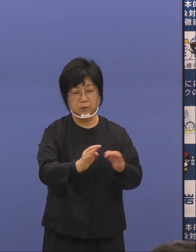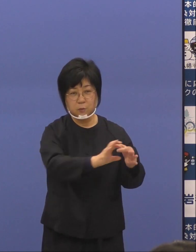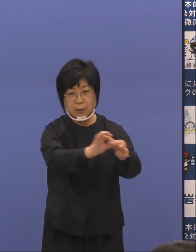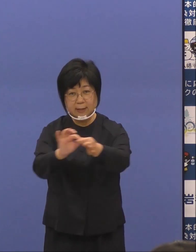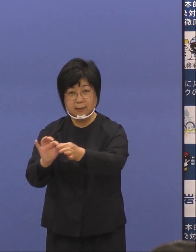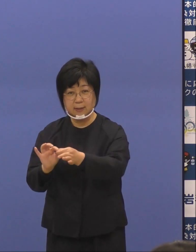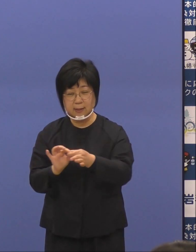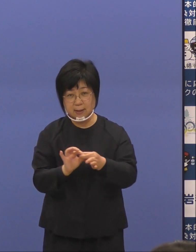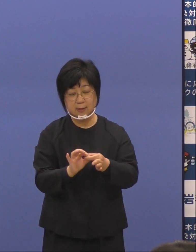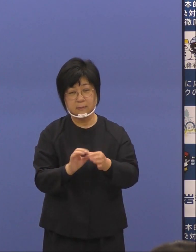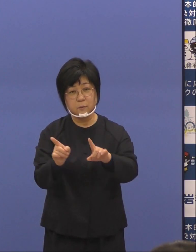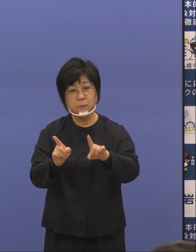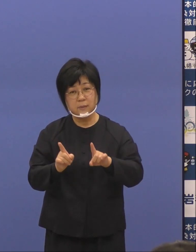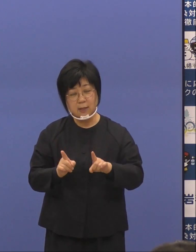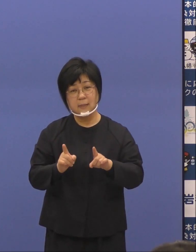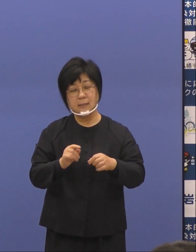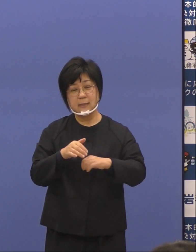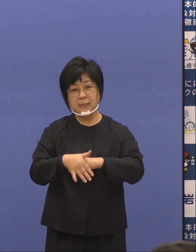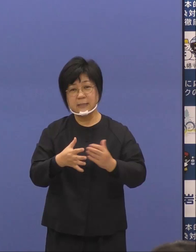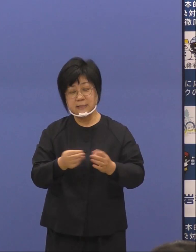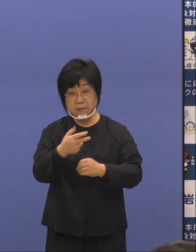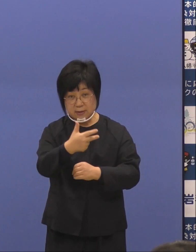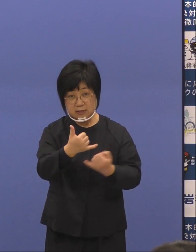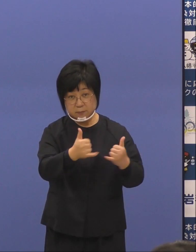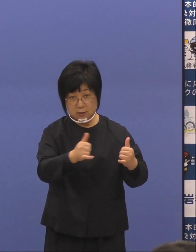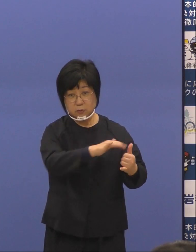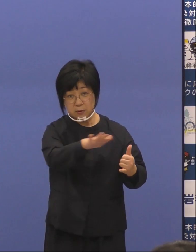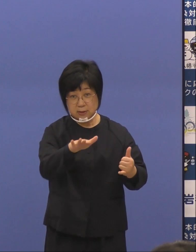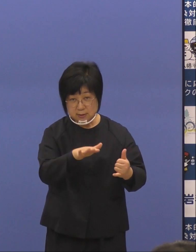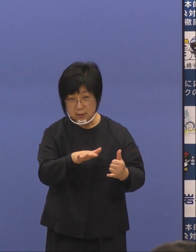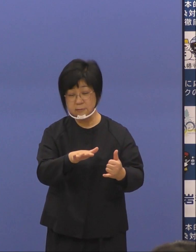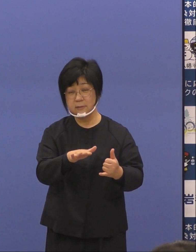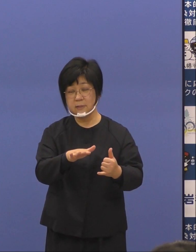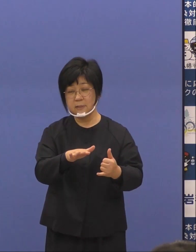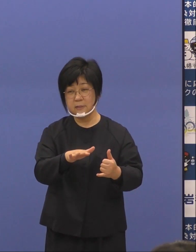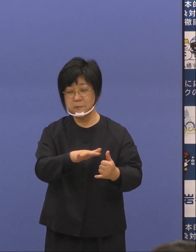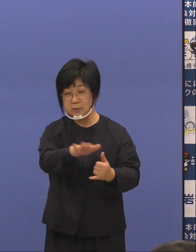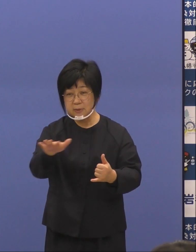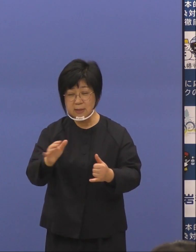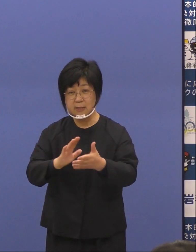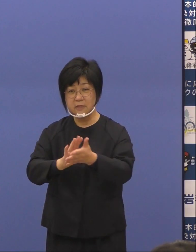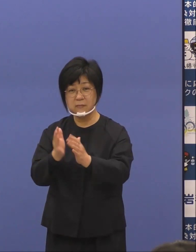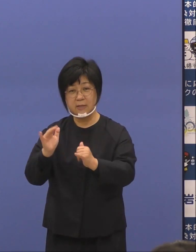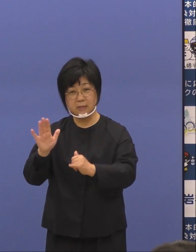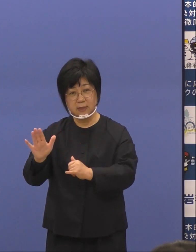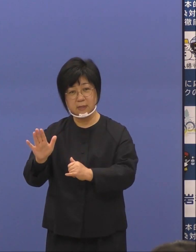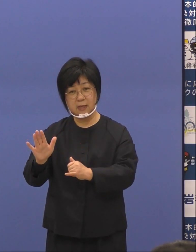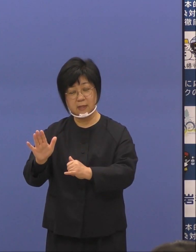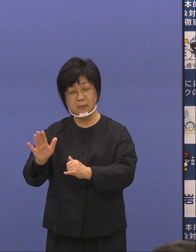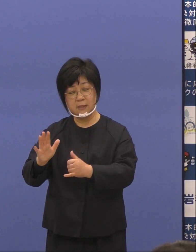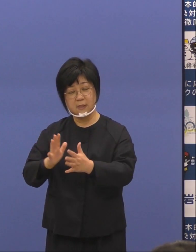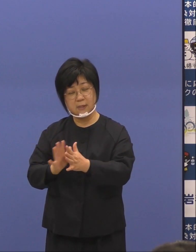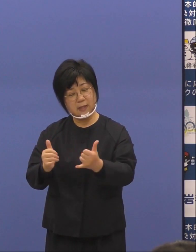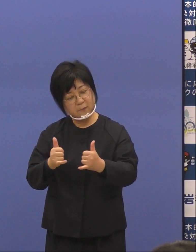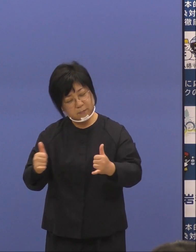って、滝沢市民の皆さんも含め、全ての岩手県民が必要な医療が受けられるような体制をこう作